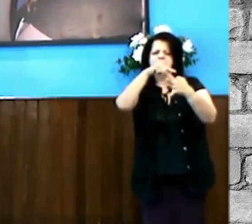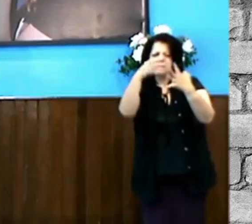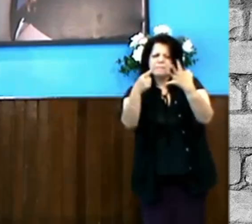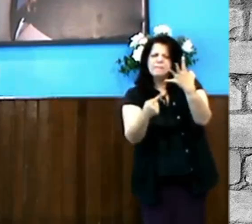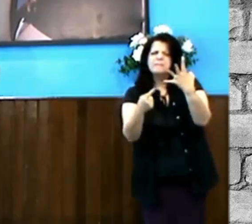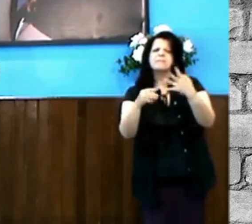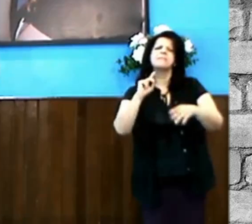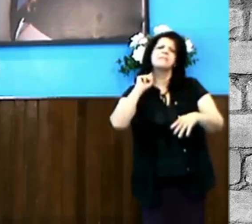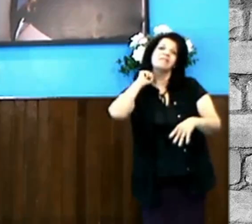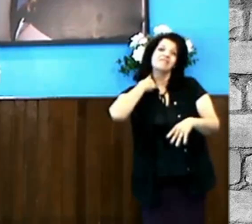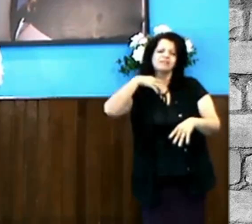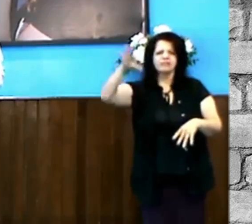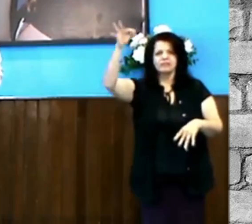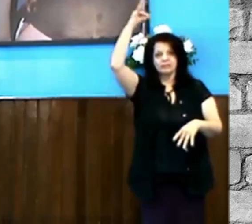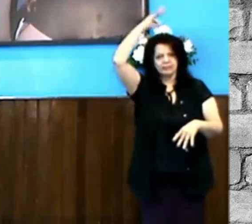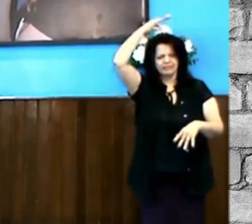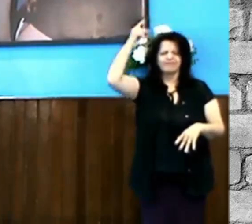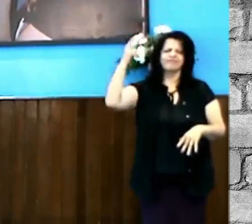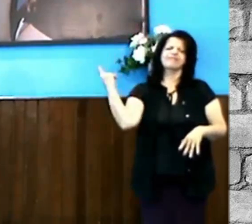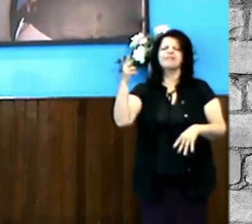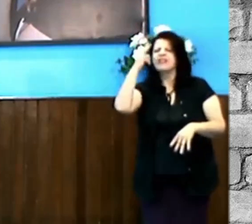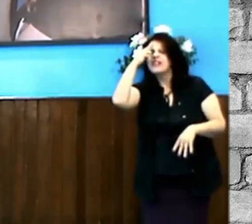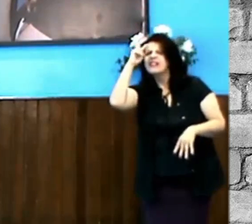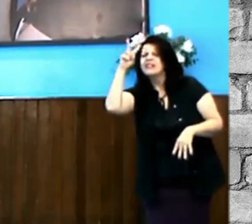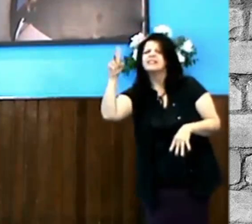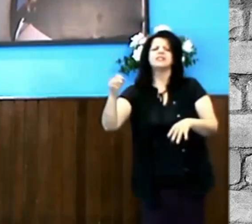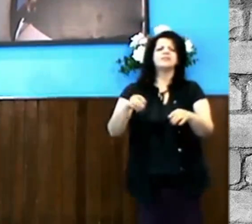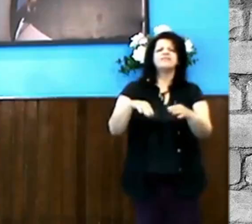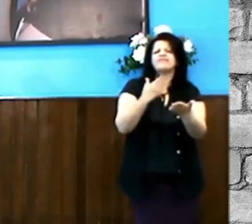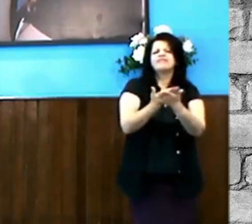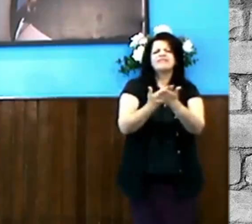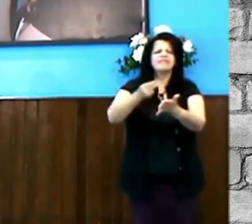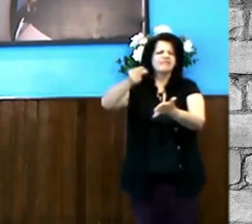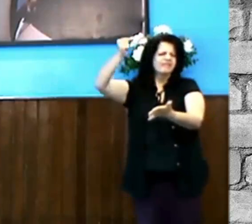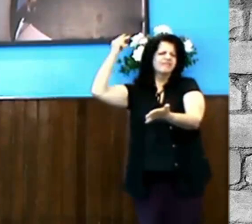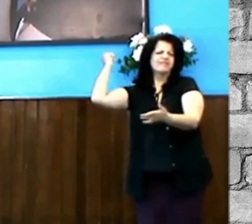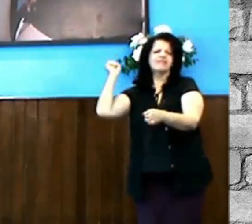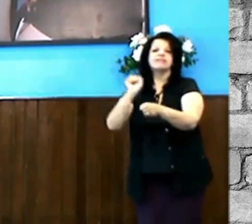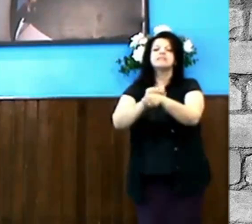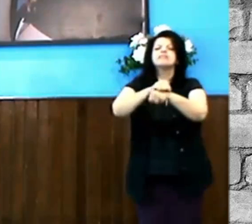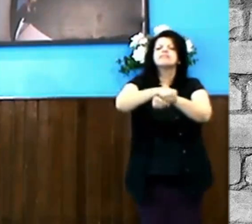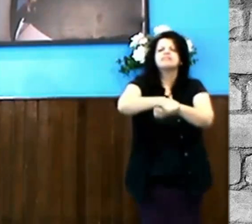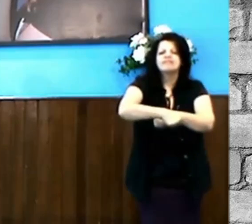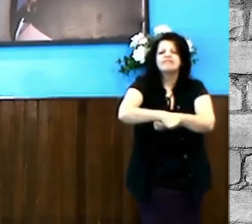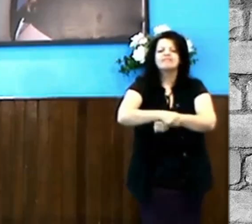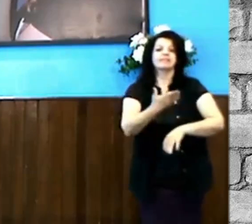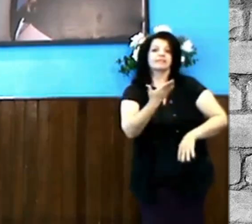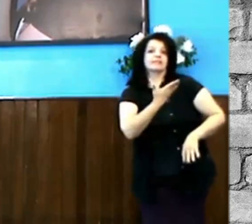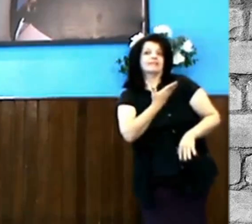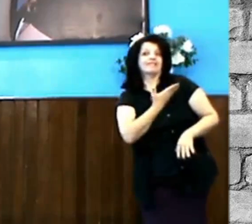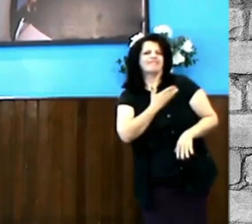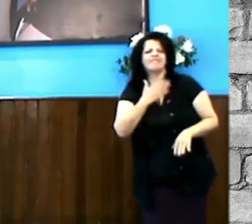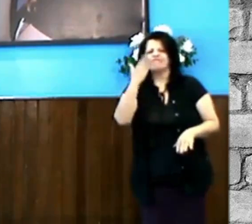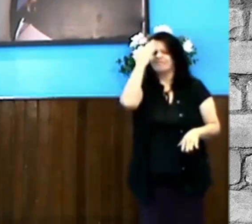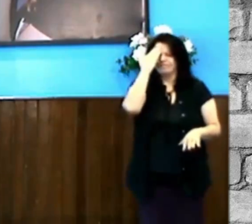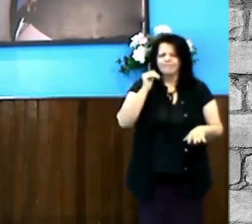de um caso que aconteceu quando eu estudava no seminário. Eu estudava no seminário e eu tinha um colega de seminário que é desses que sabem tudo. Vocês devem ter gente assim,